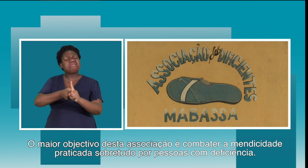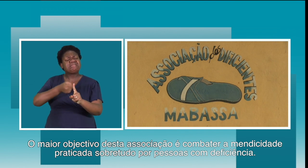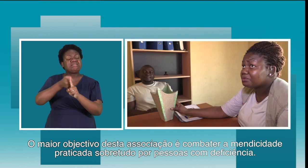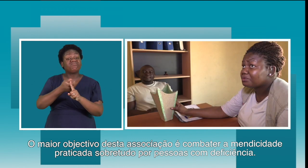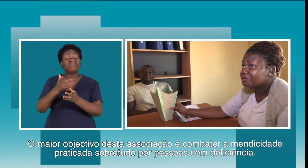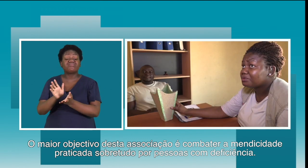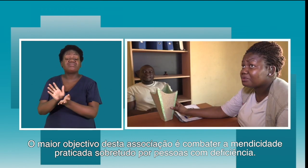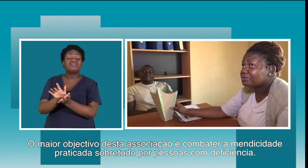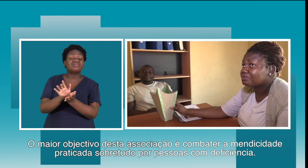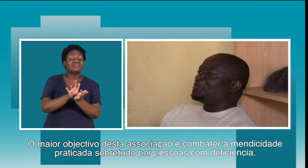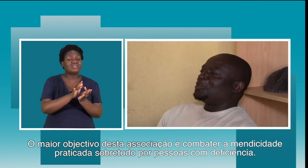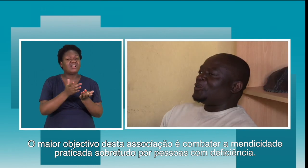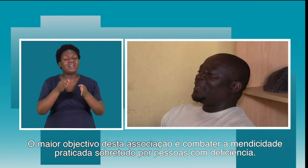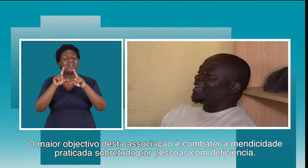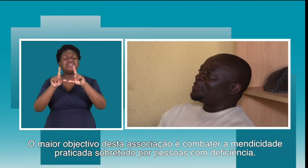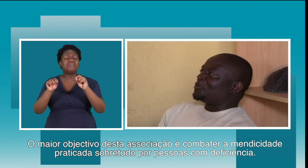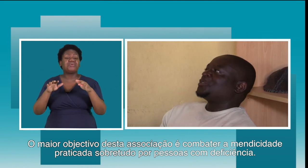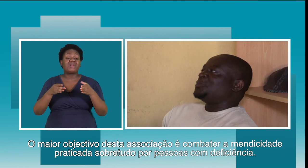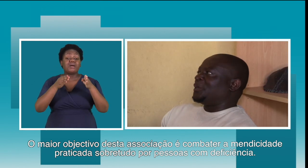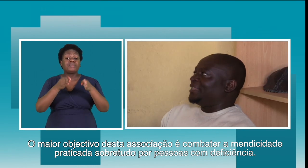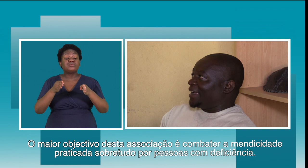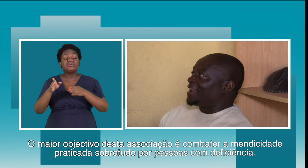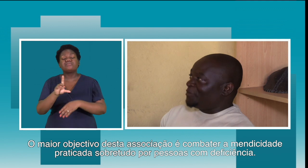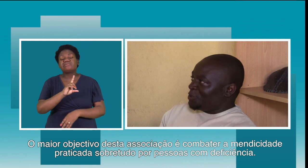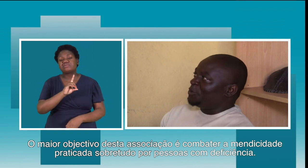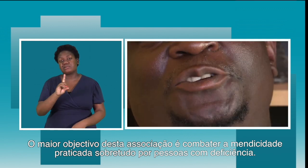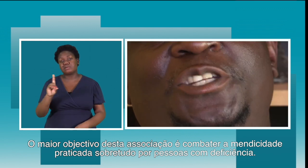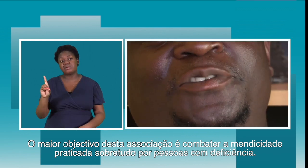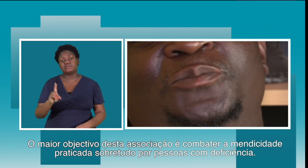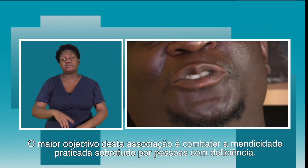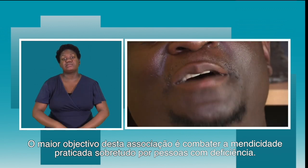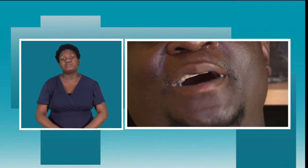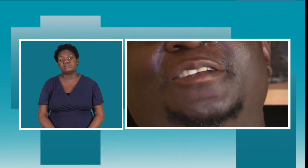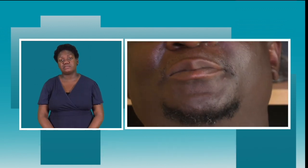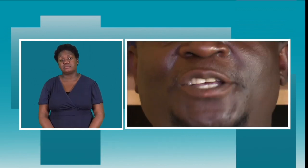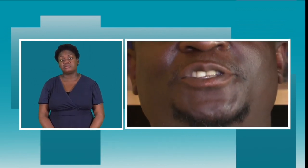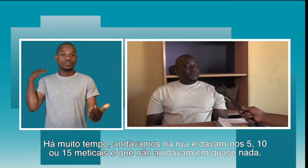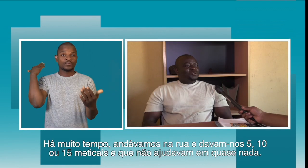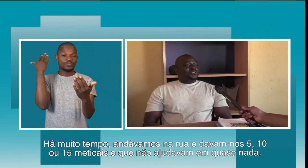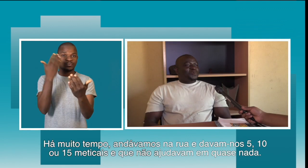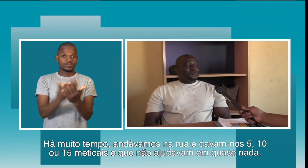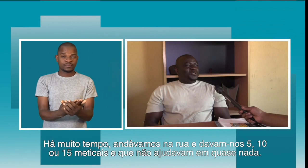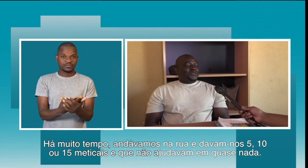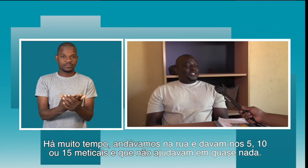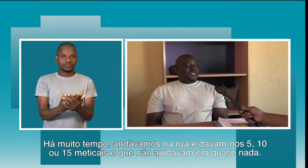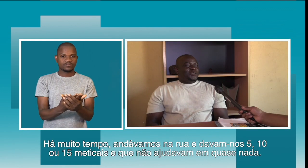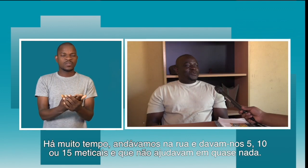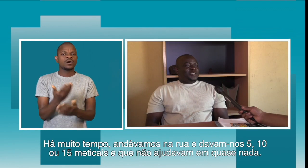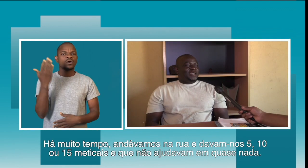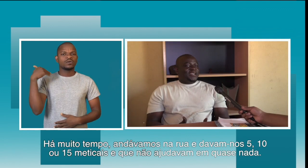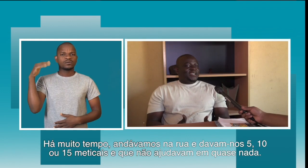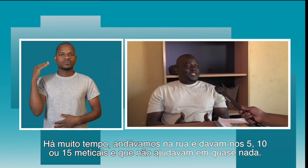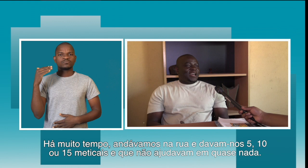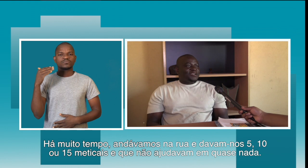associação é combater a medicidade praticada, sobretudo por pessoas com deficiência. Há muito tempo, imagine,